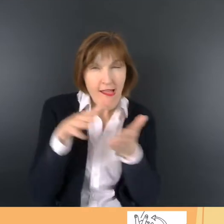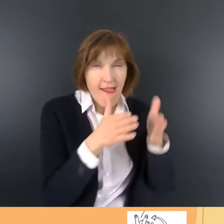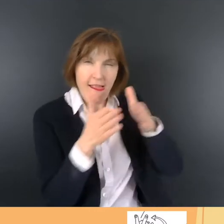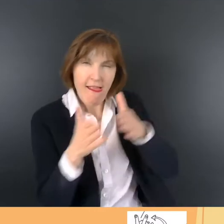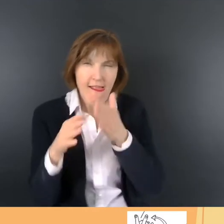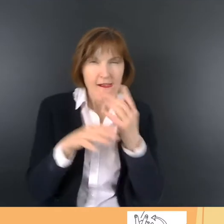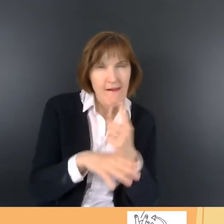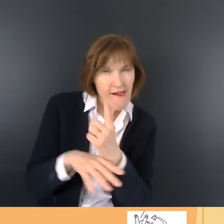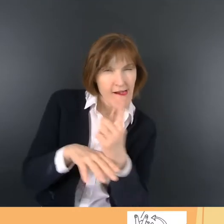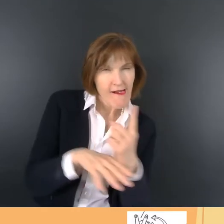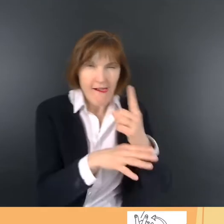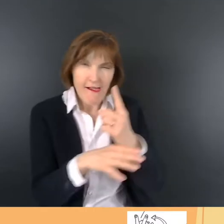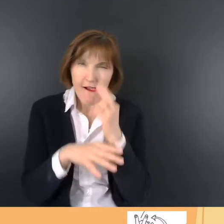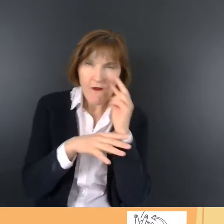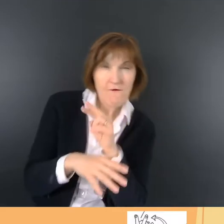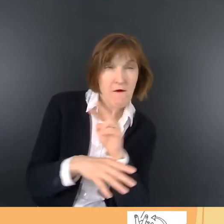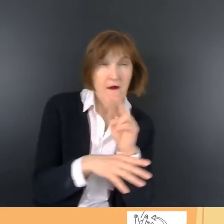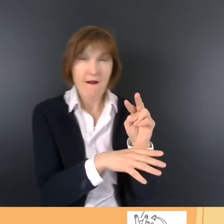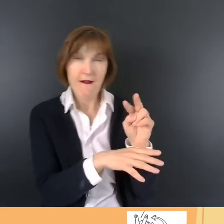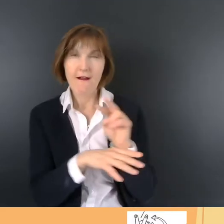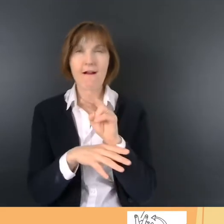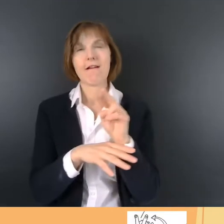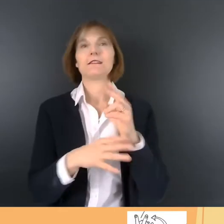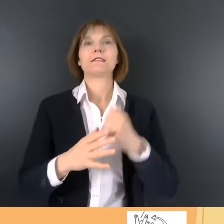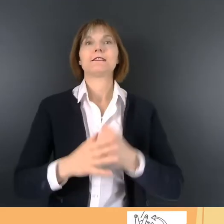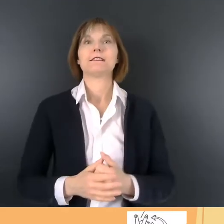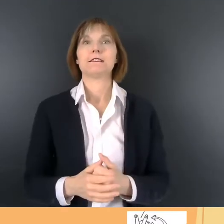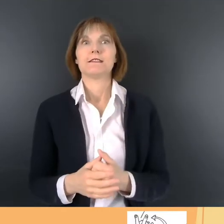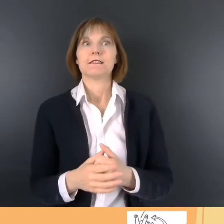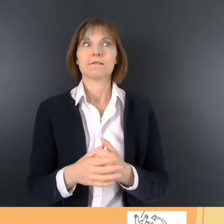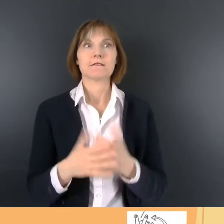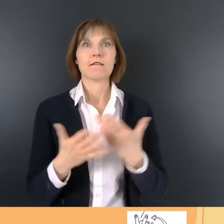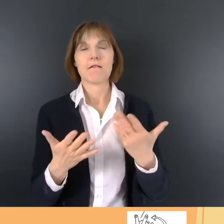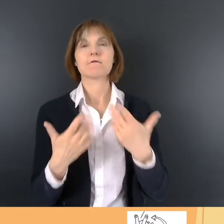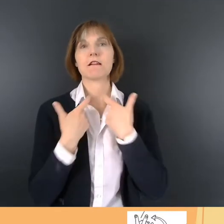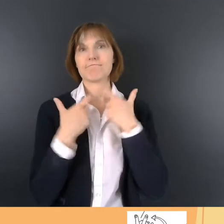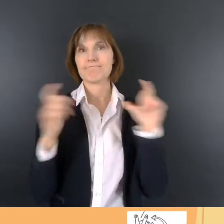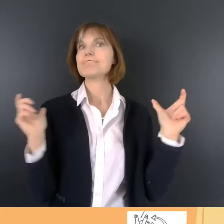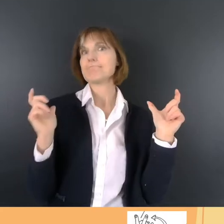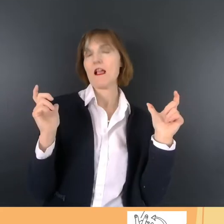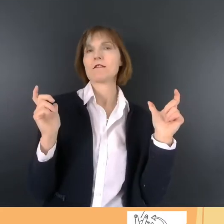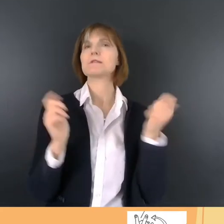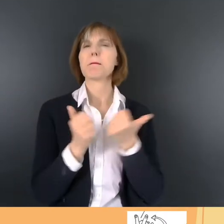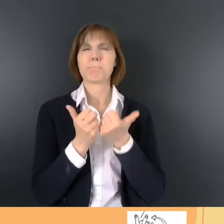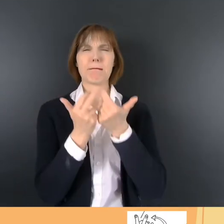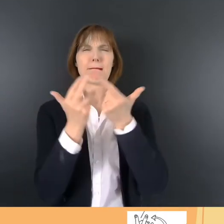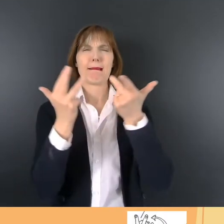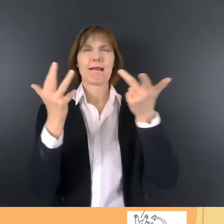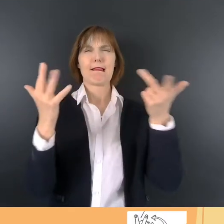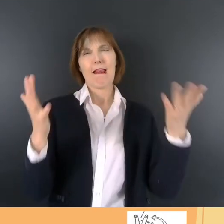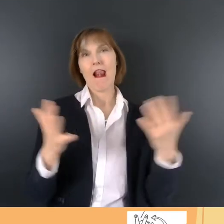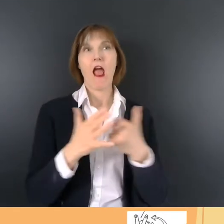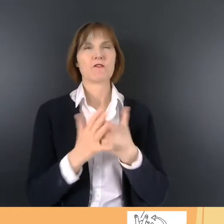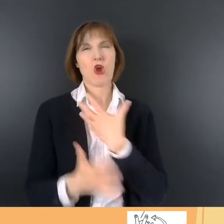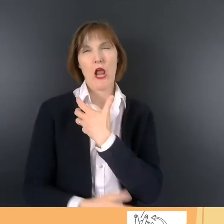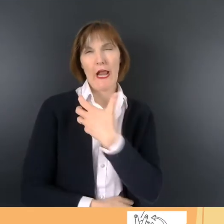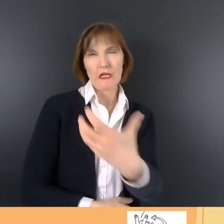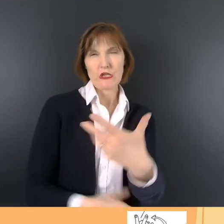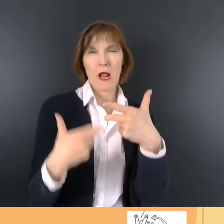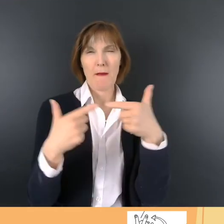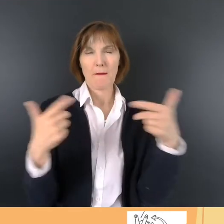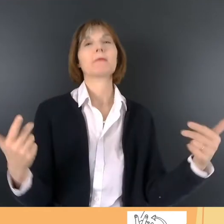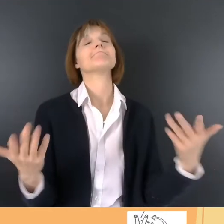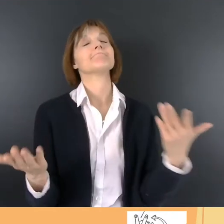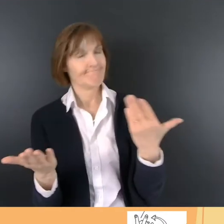qui s'y passe et le contenu qui est accessible, vraiment, on va dire, du contenu riche et